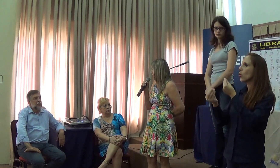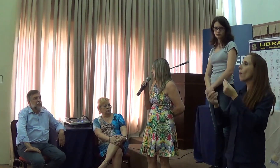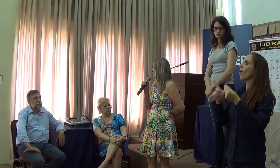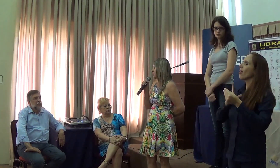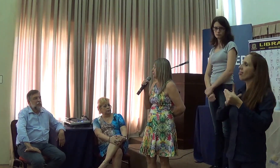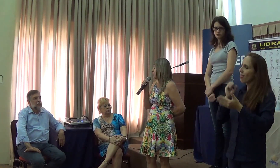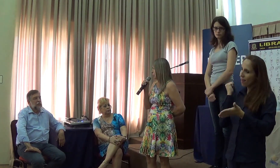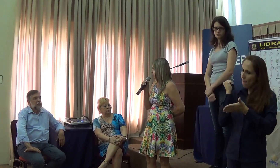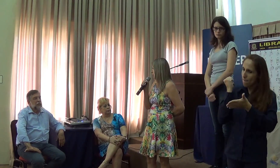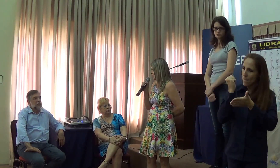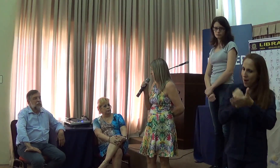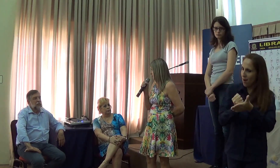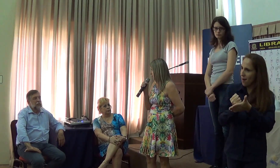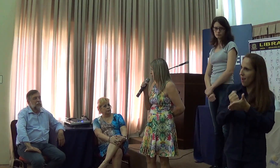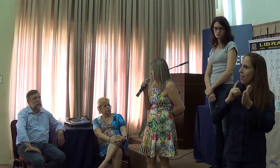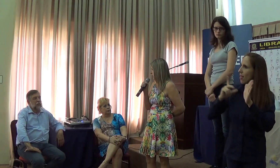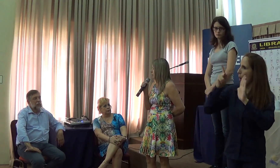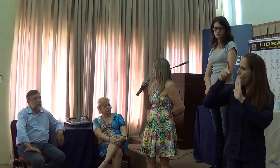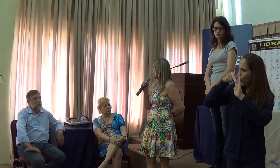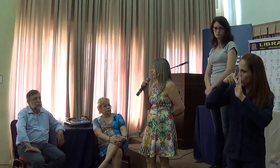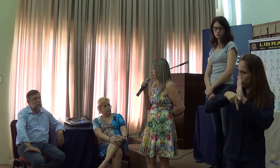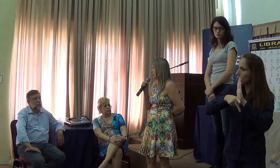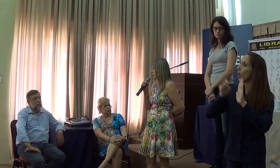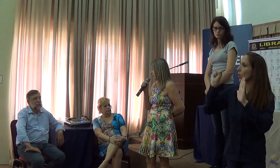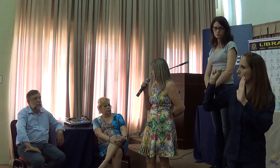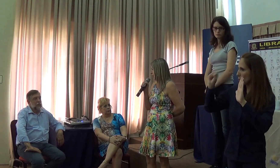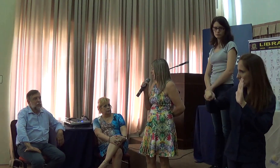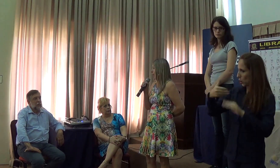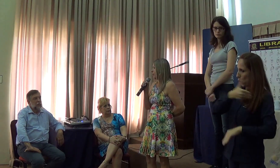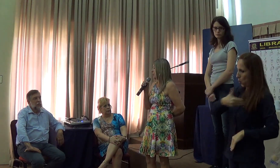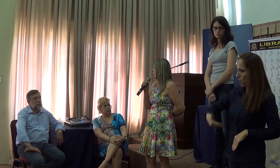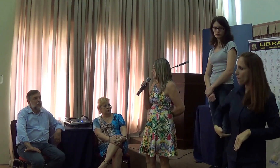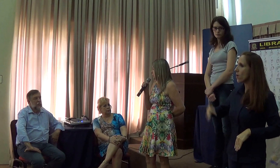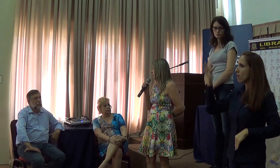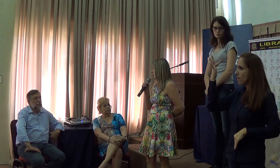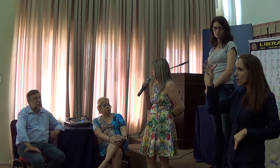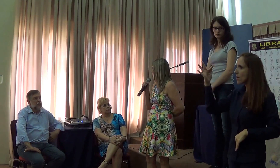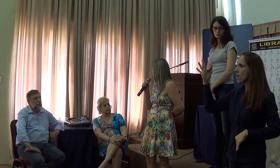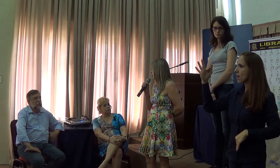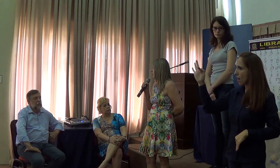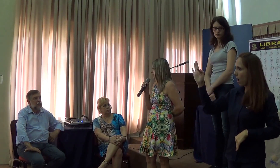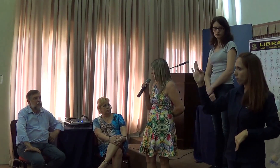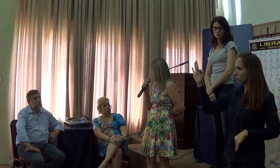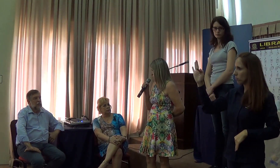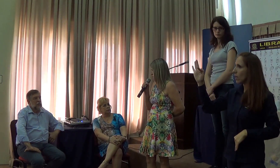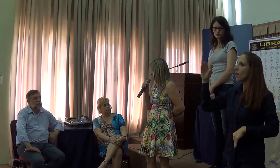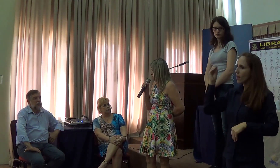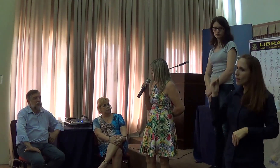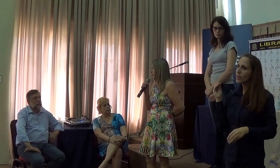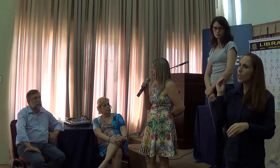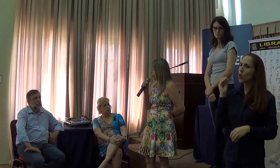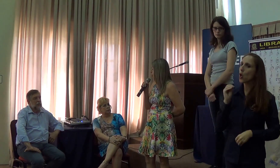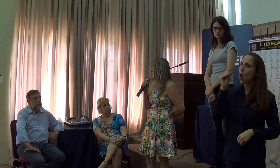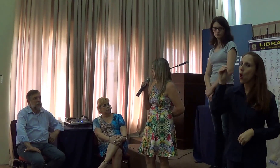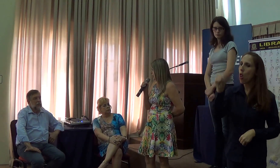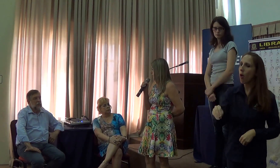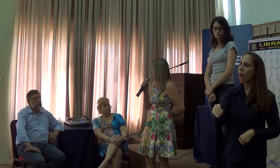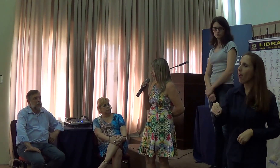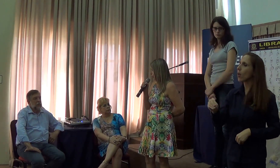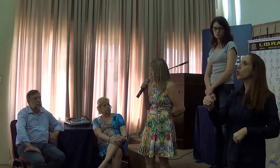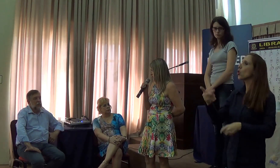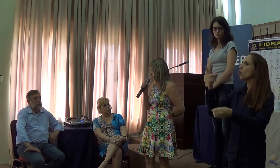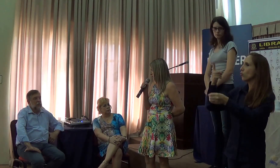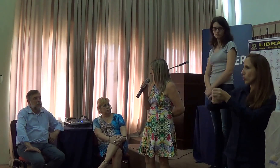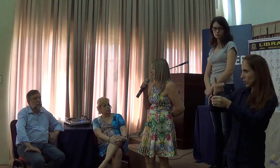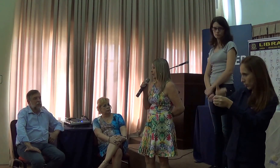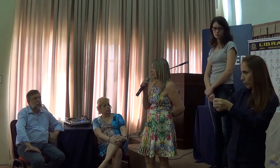agendamento. Existe um projeto, sim, é um projeto do governo federal, onde está sendo implantado nos municípios. Um dos municípios